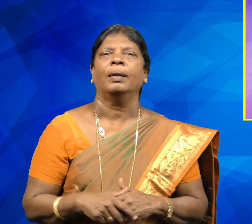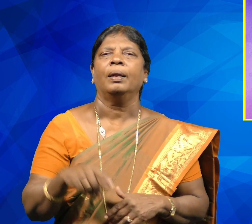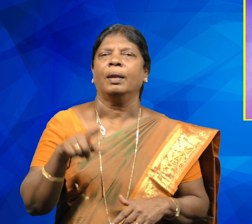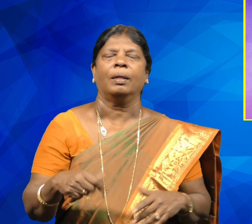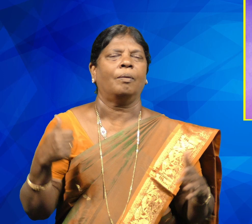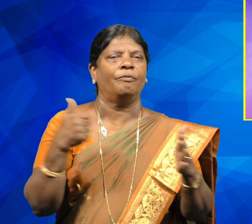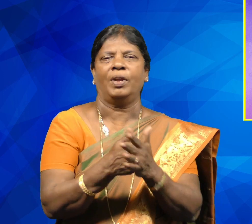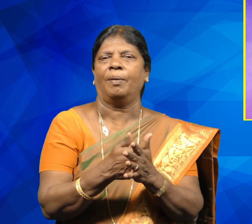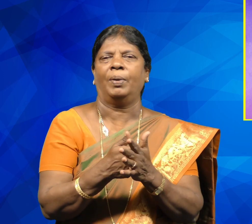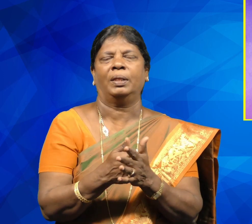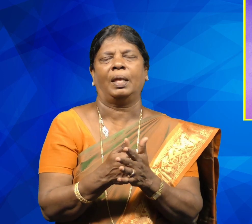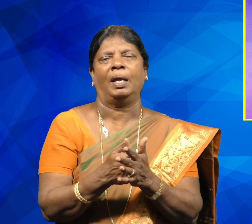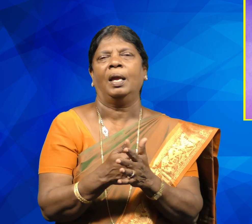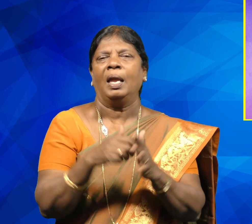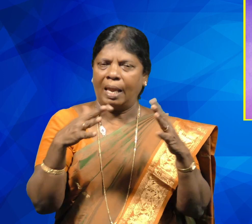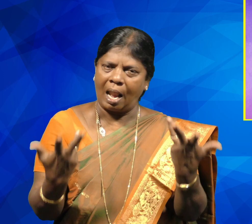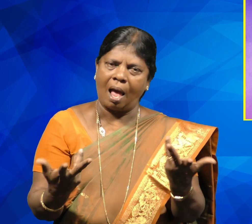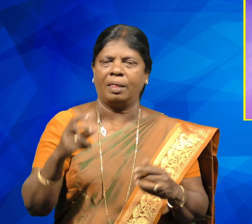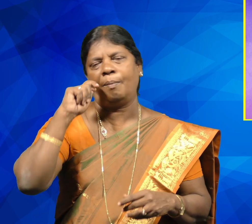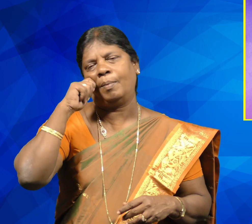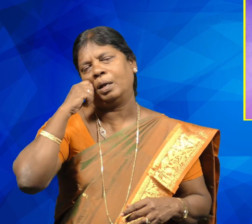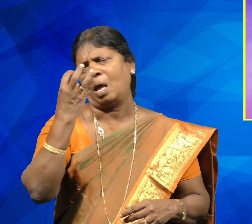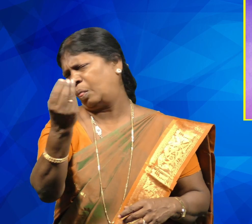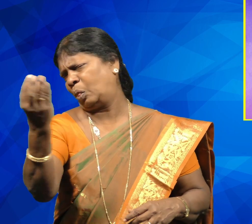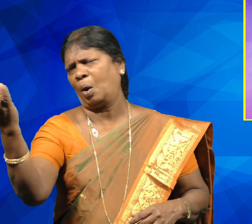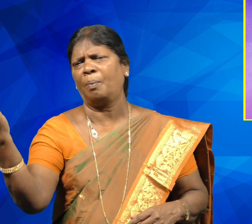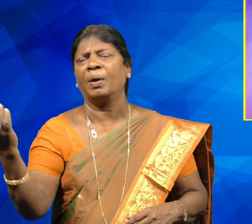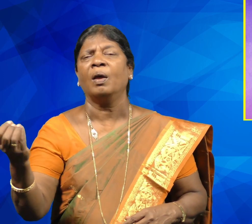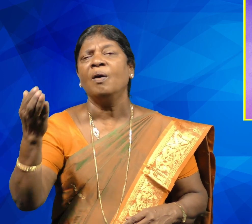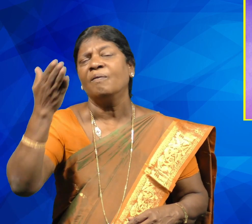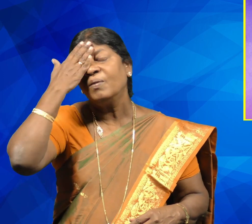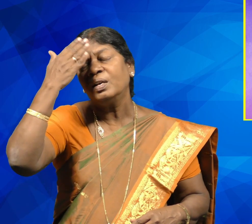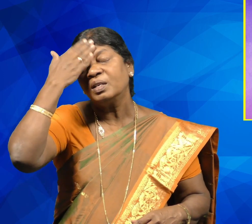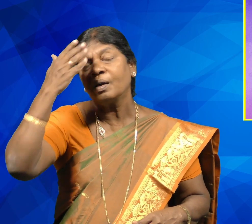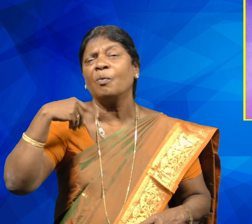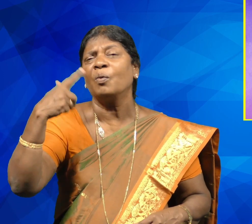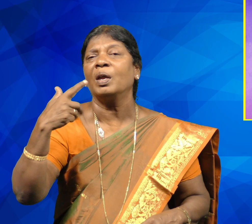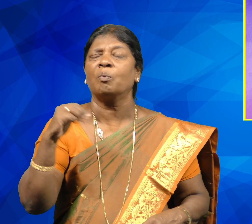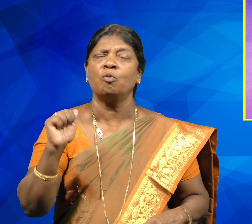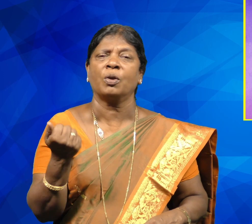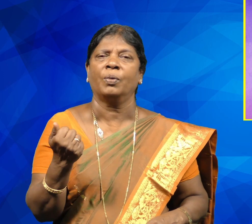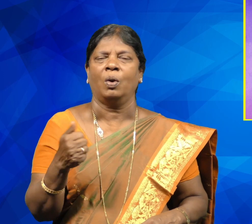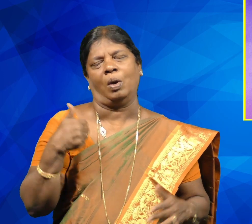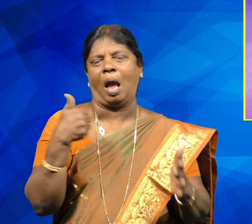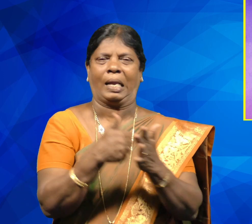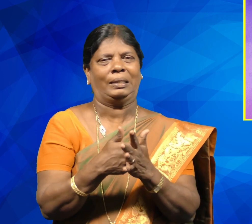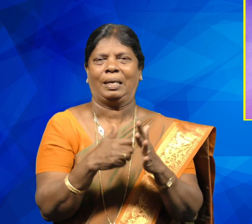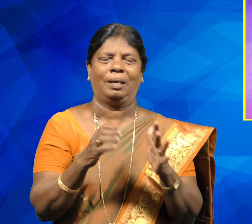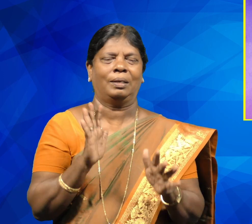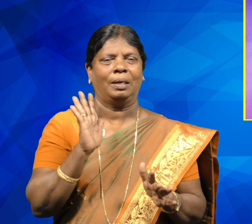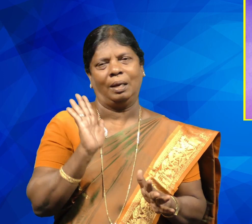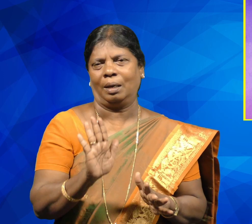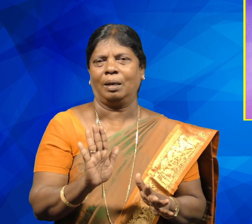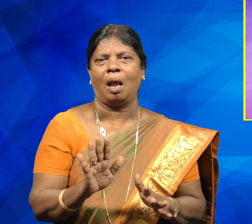இருந்தால், இப்படி விபத்தை சந்திக்காத மனிதர்கள் எத்தனை ஆண்டு உயிரோடு இருந்து விடுவார்கள்? ஒரு